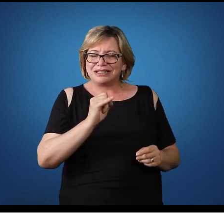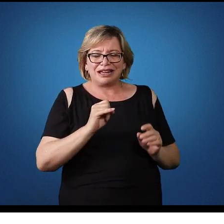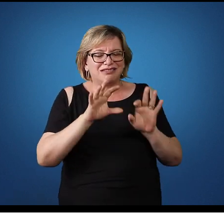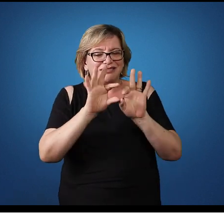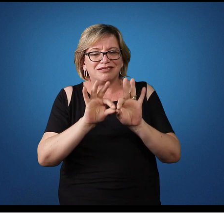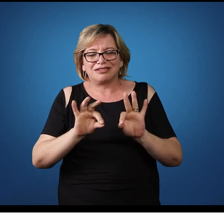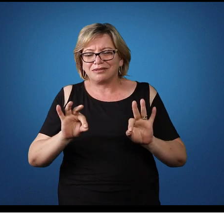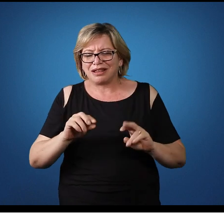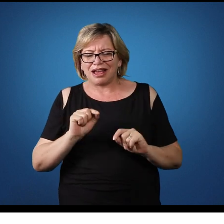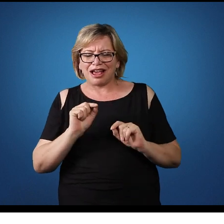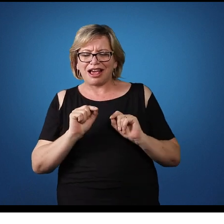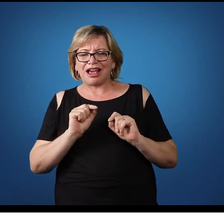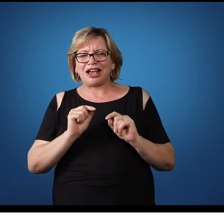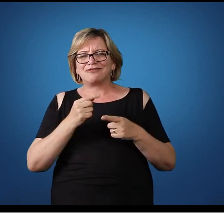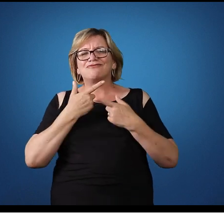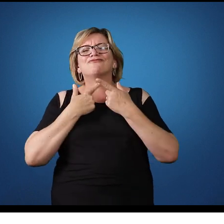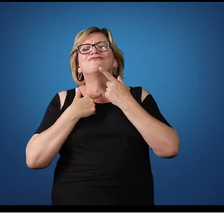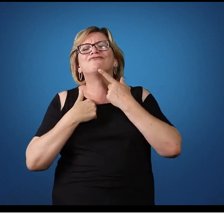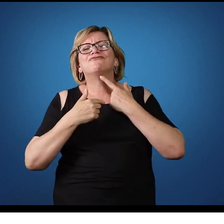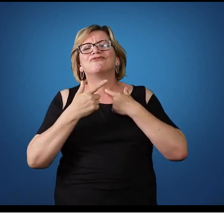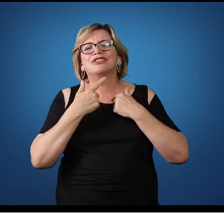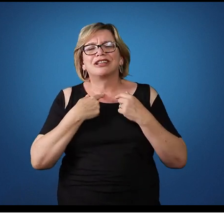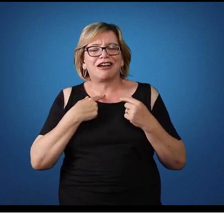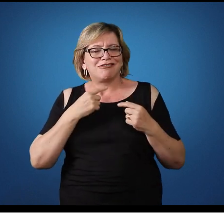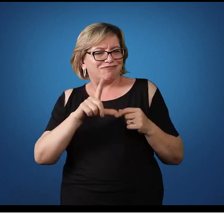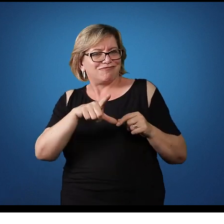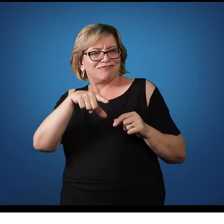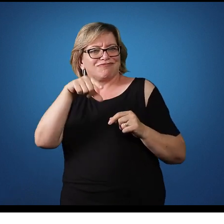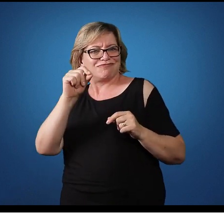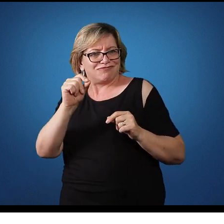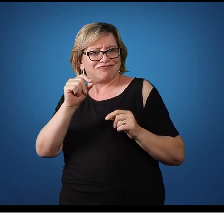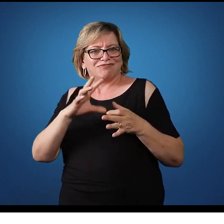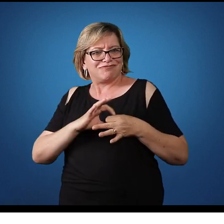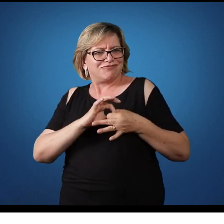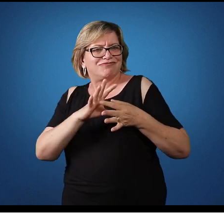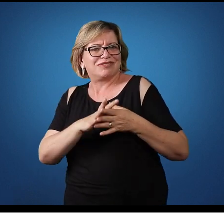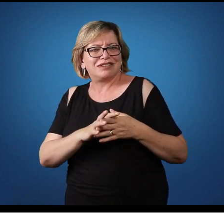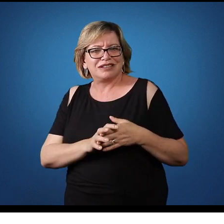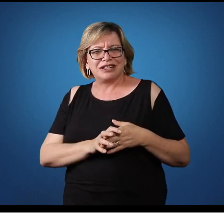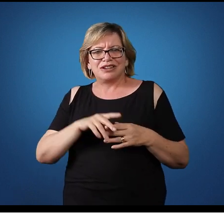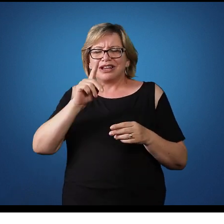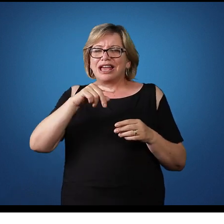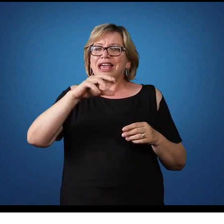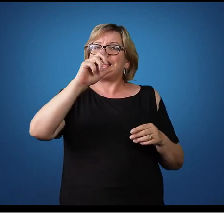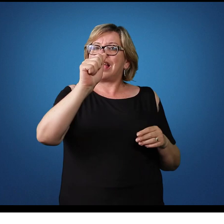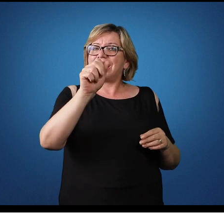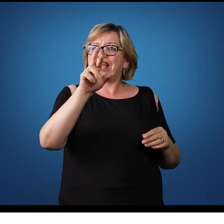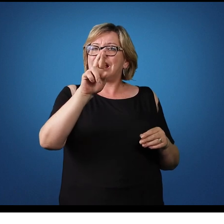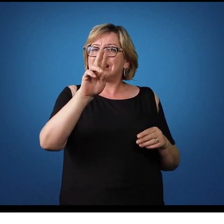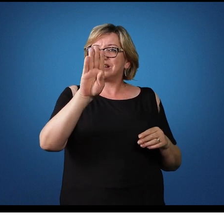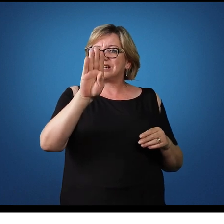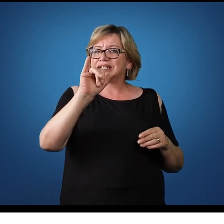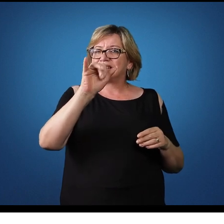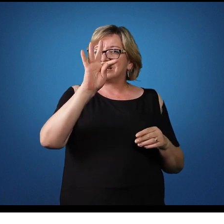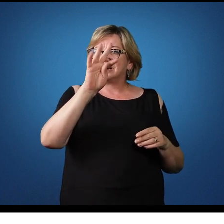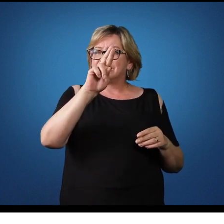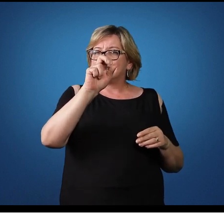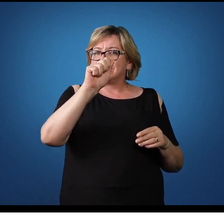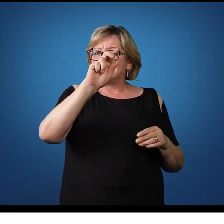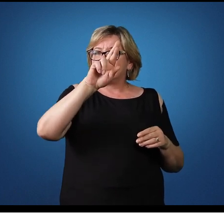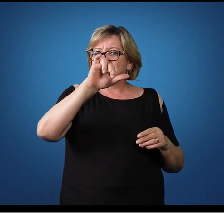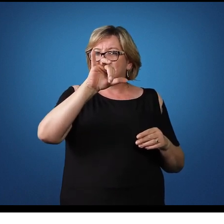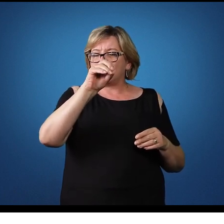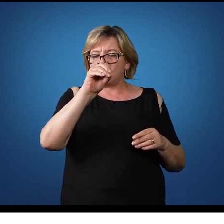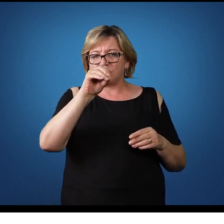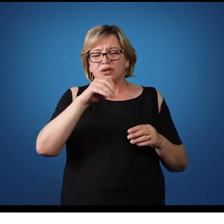simplesmente porque isso deriva da vontade ou da escolha deles, então o critério é arbitrário. E qualquer coisa que eles